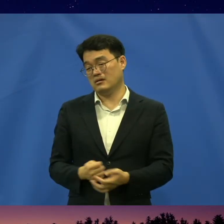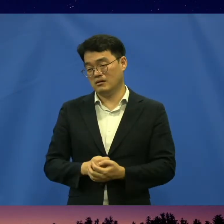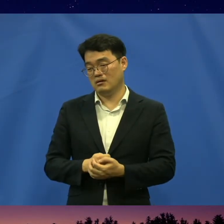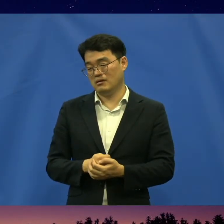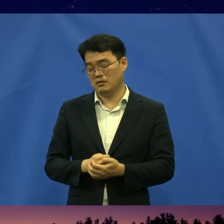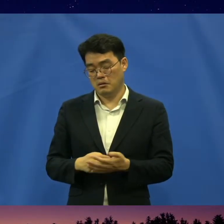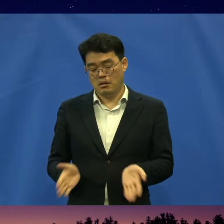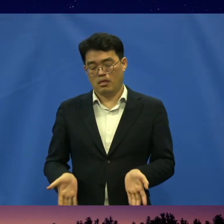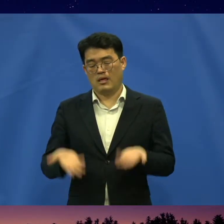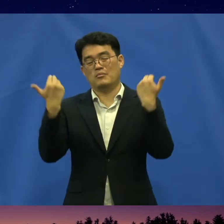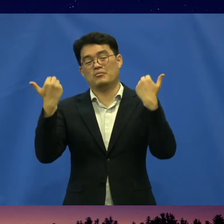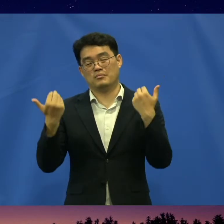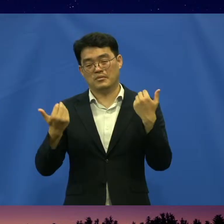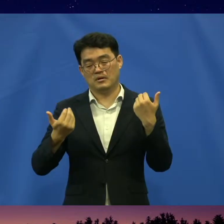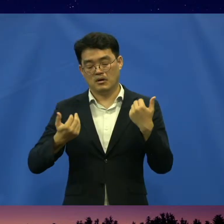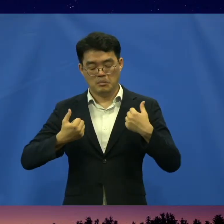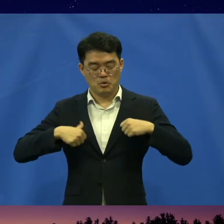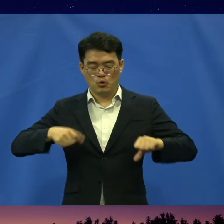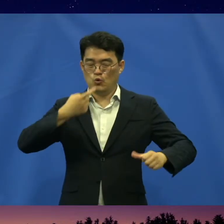가볍게.